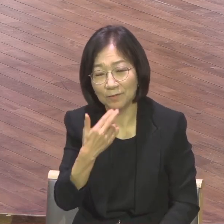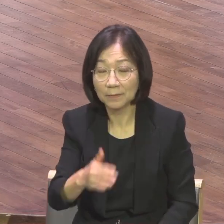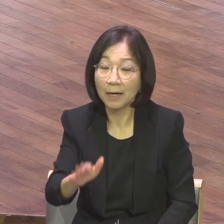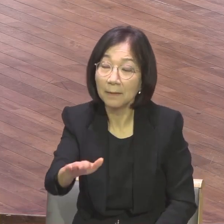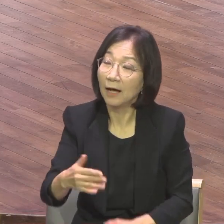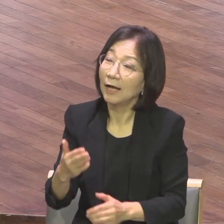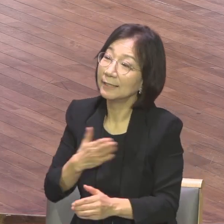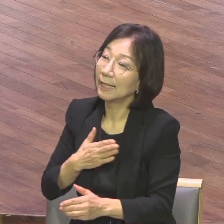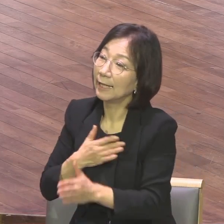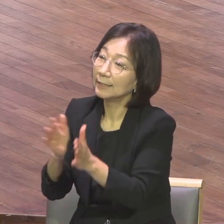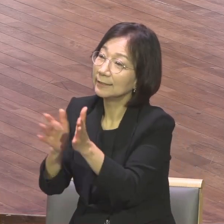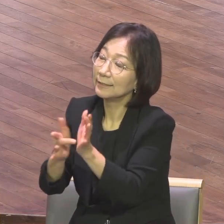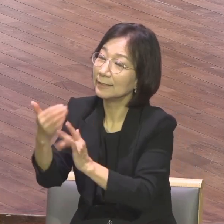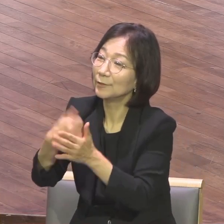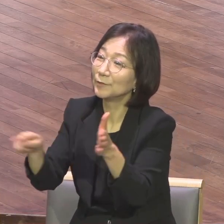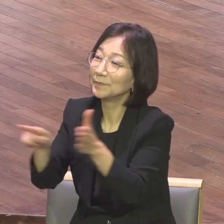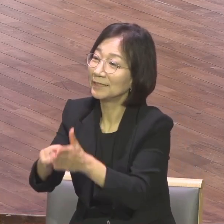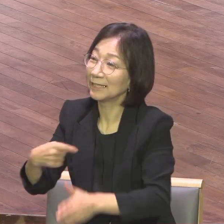믿습니다.